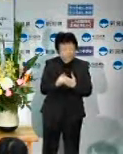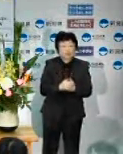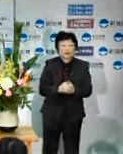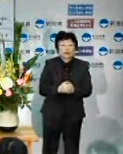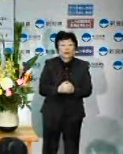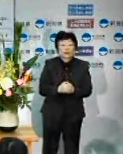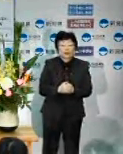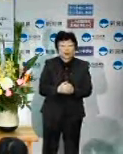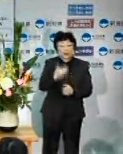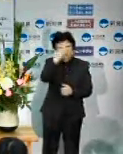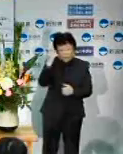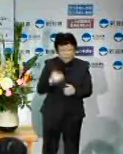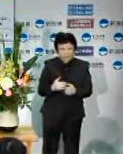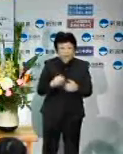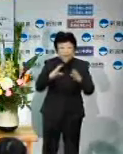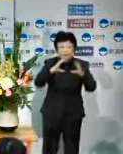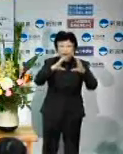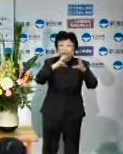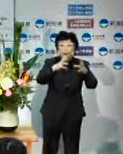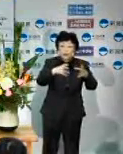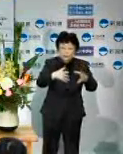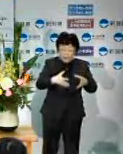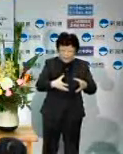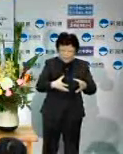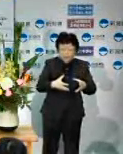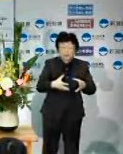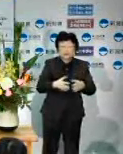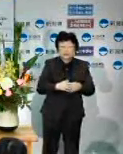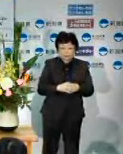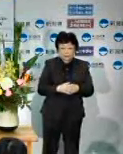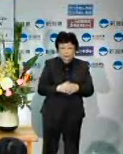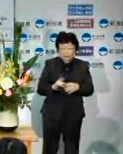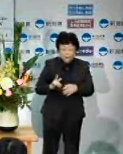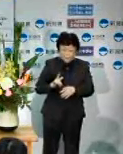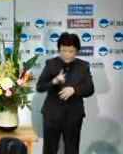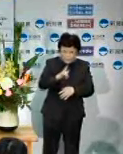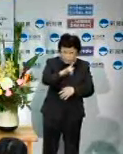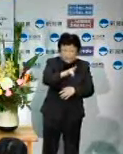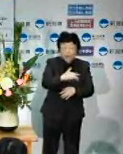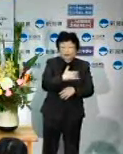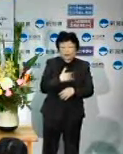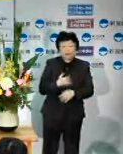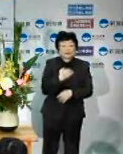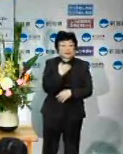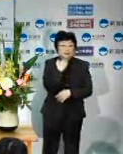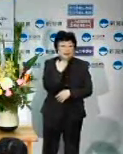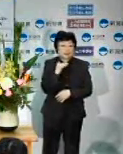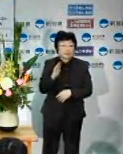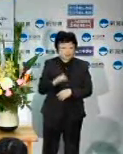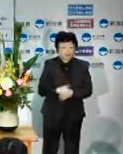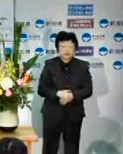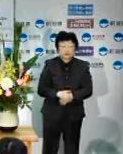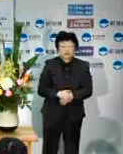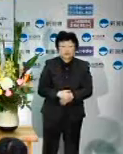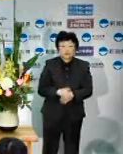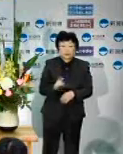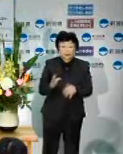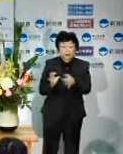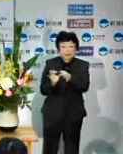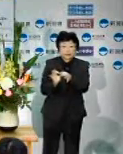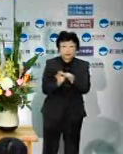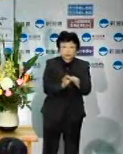ですね、ようやく国際線の窓がドアが開くというところで大きな期待をしています。これに続